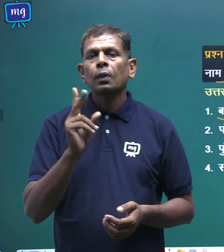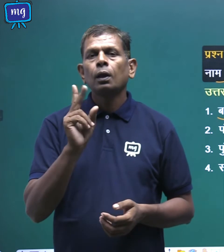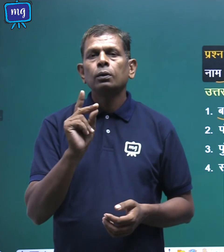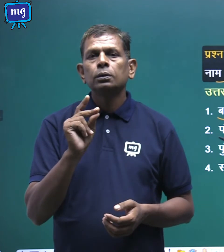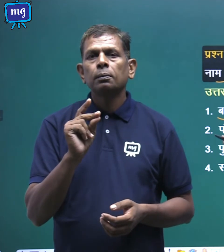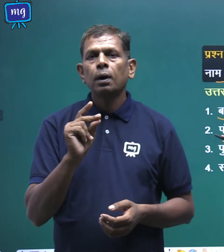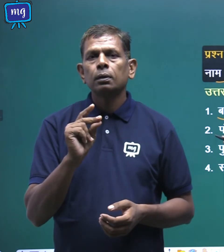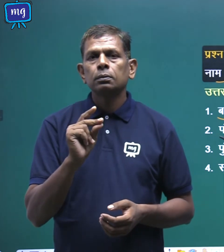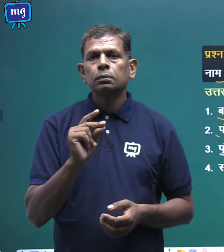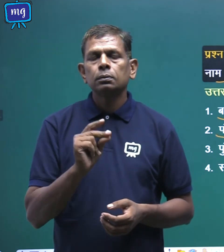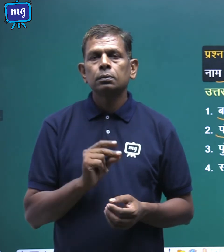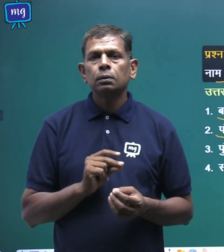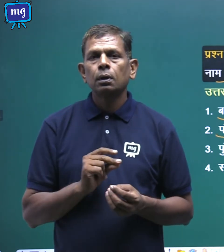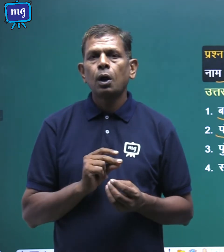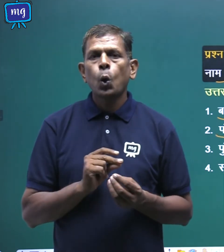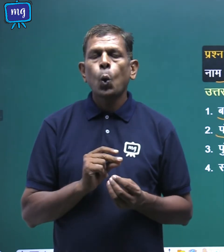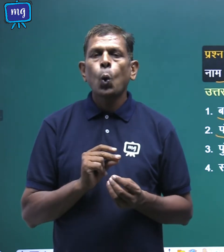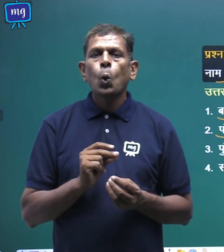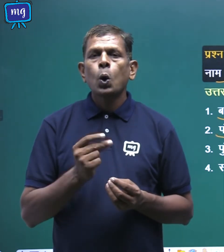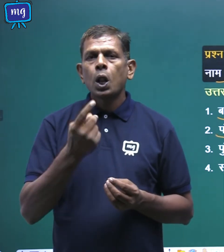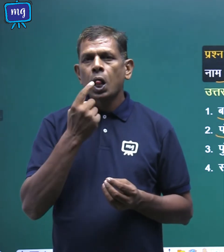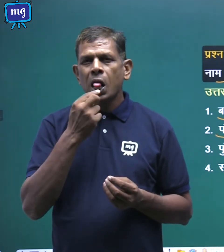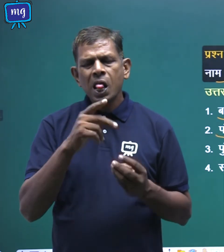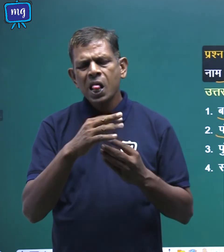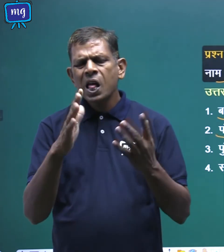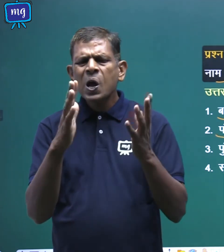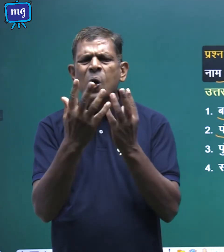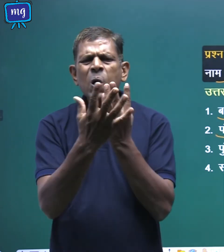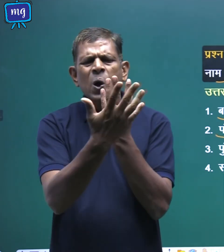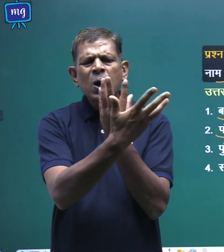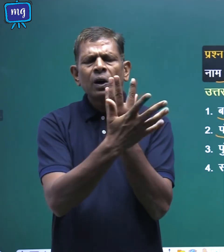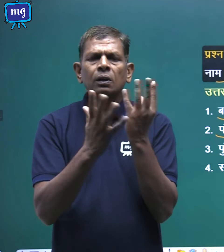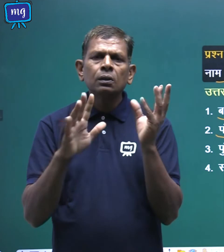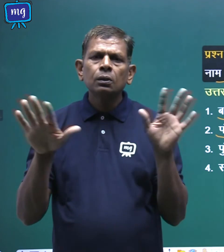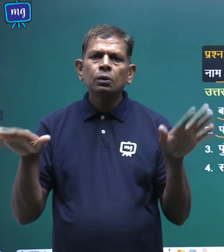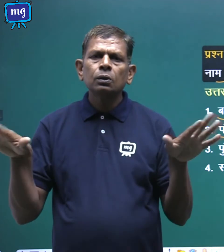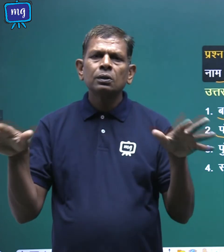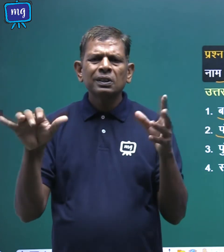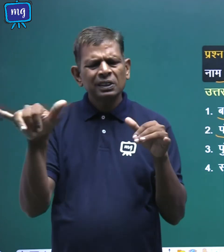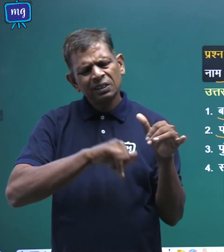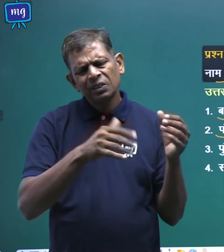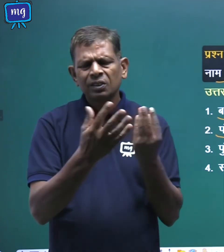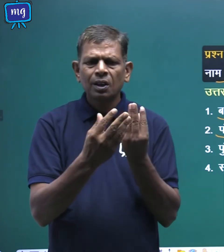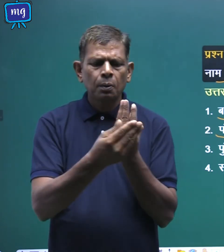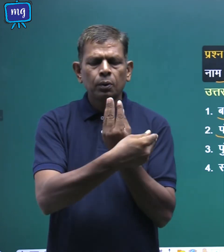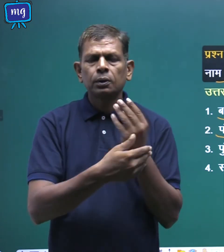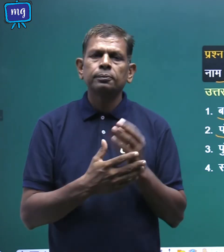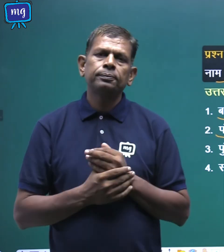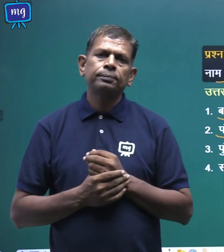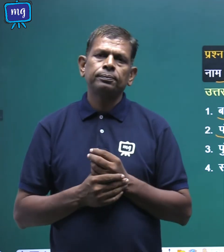दूसरा भाग है पंखुड़ी, रंगीन पत्तियां जो होती हैं वो पंखुड़ी कहलाती